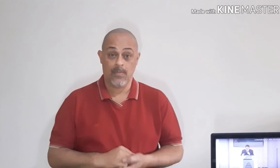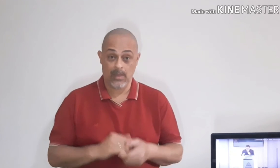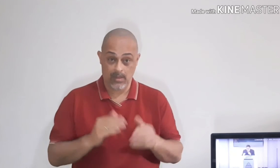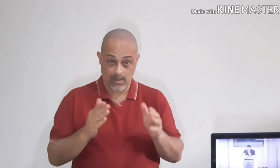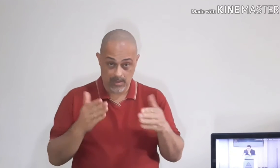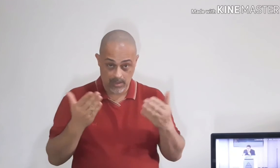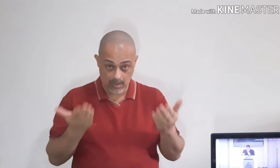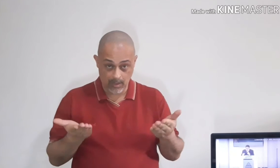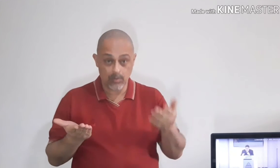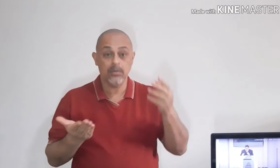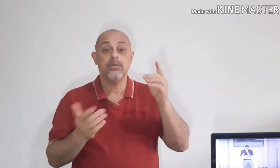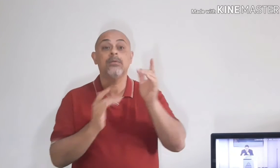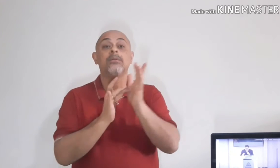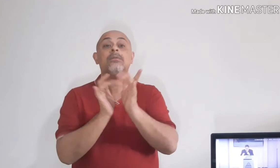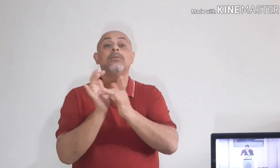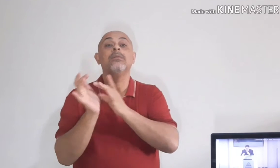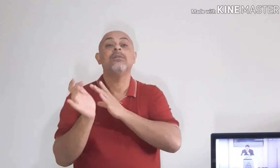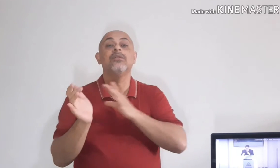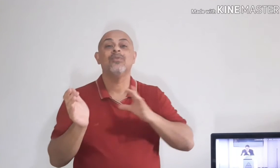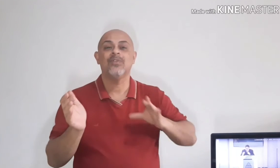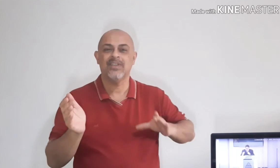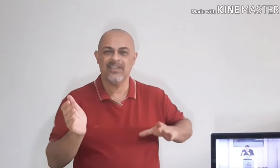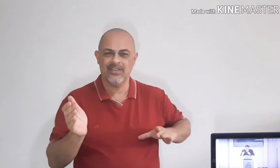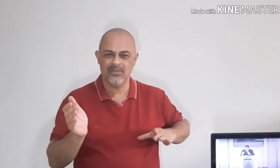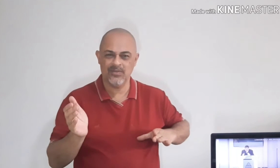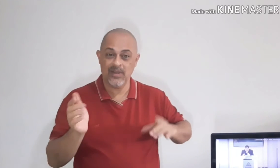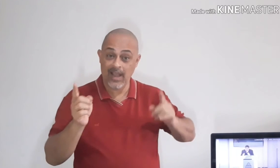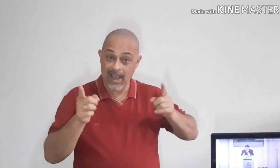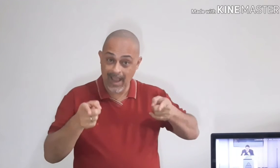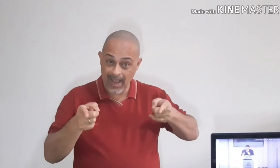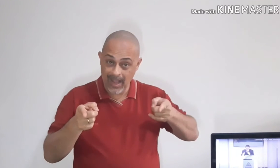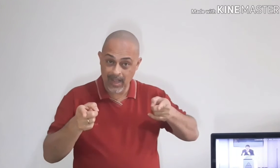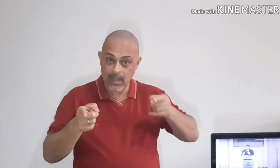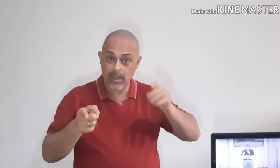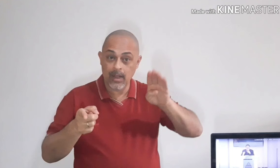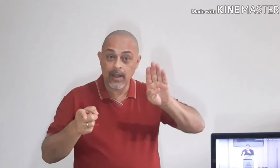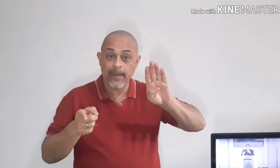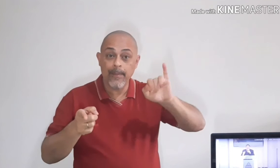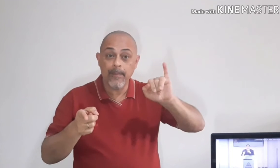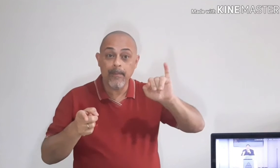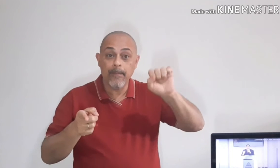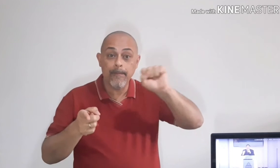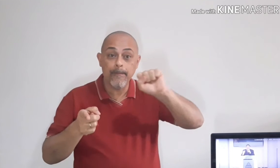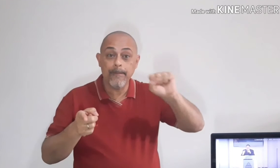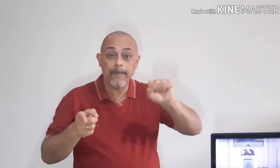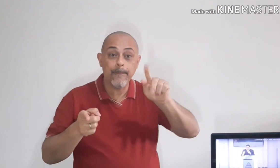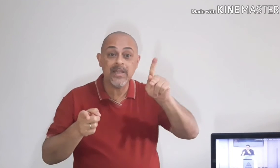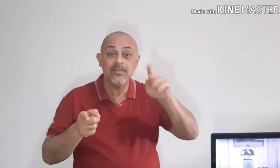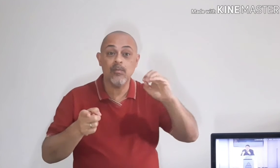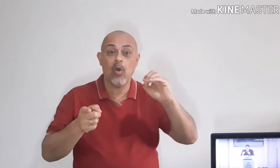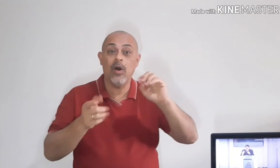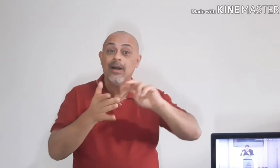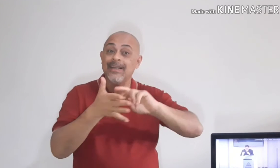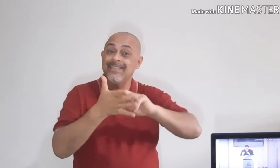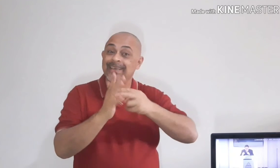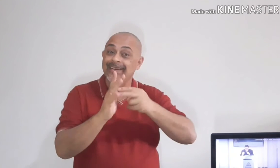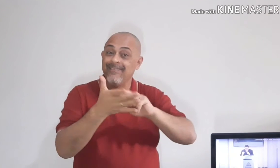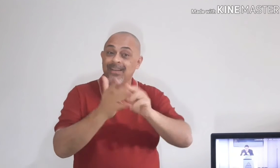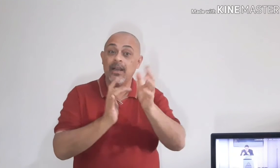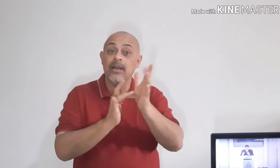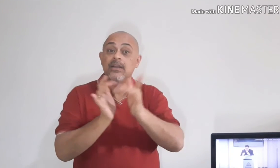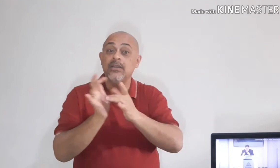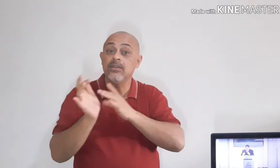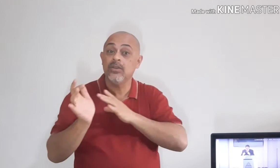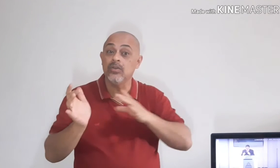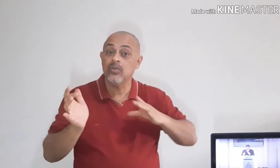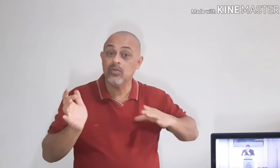E quando o Senhor Jesus se torna bispo da minha alma, e quando o Senhor fala para nós em 1